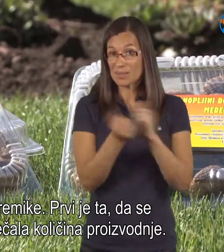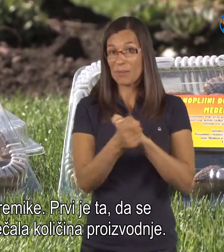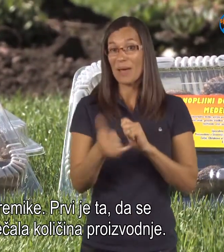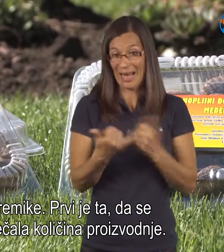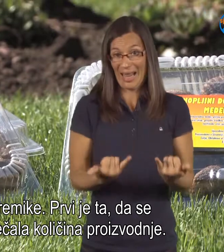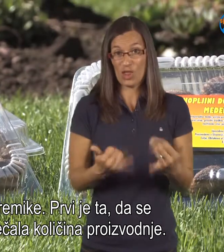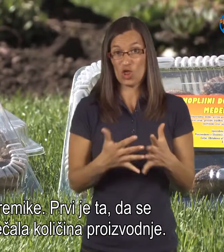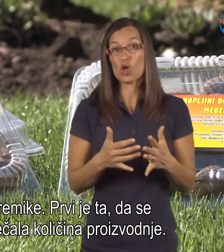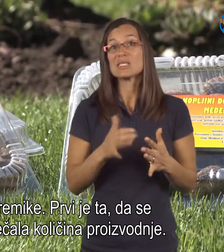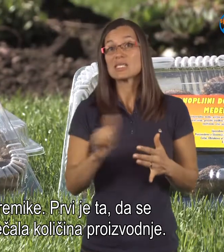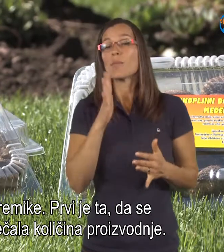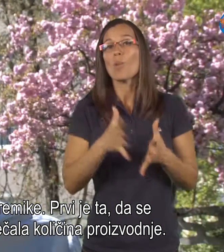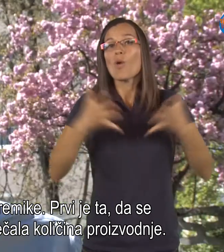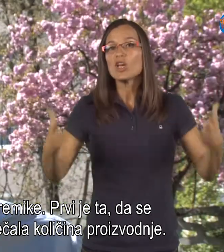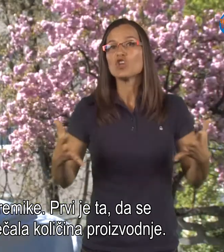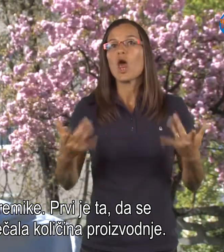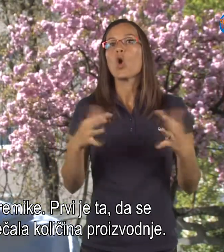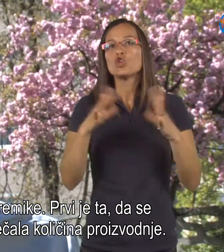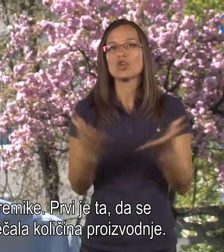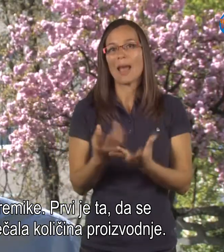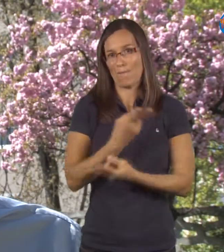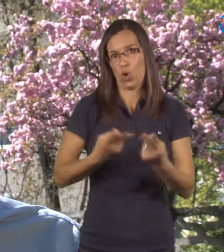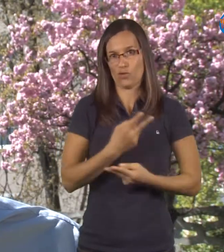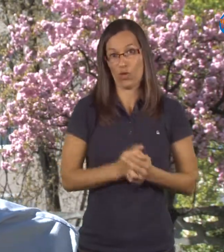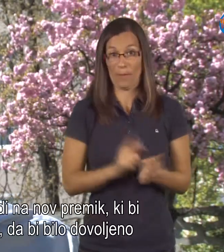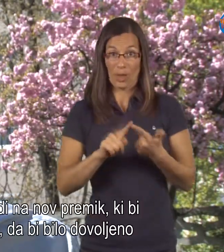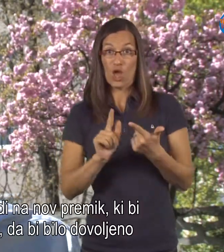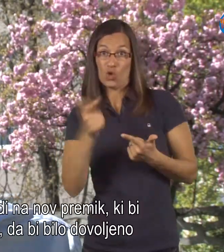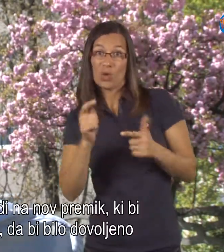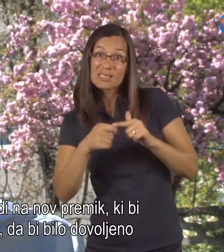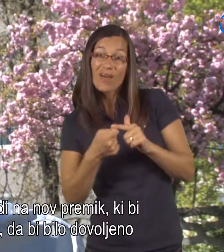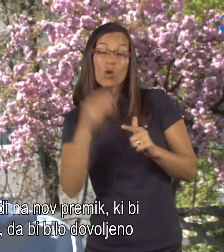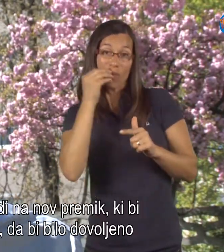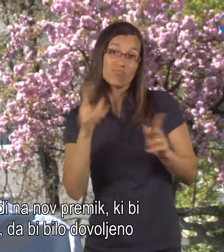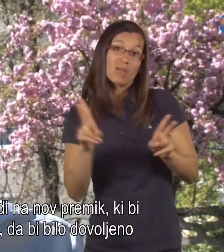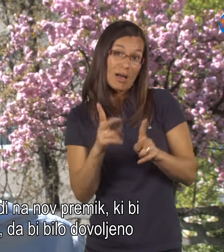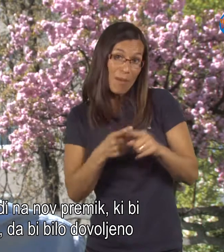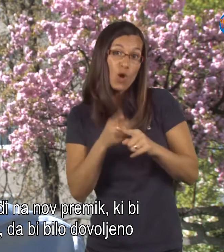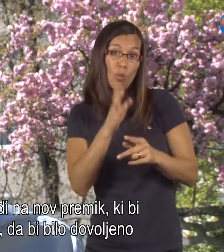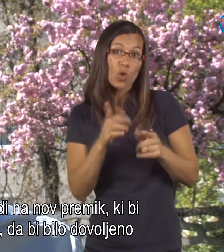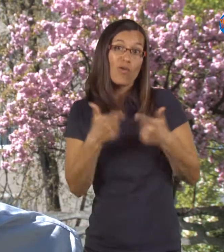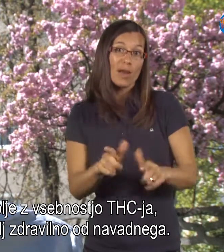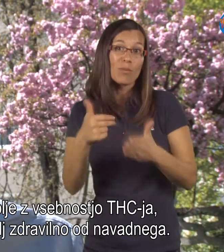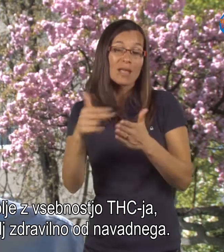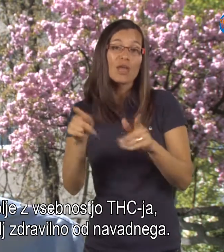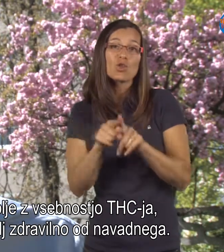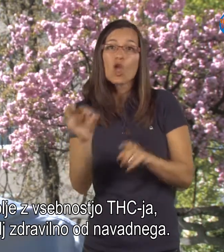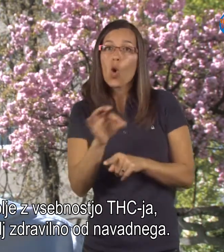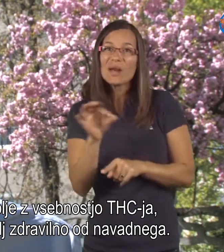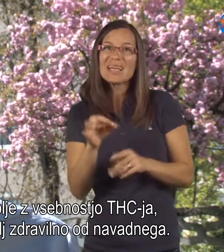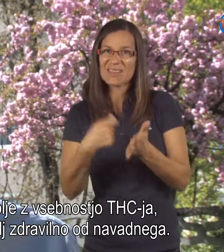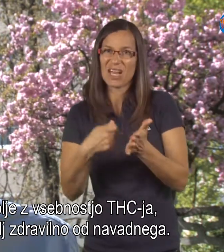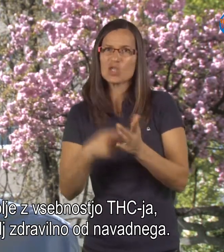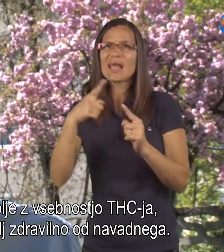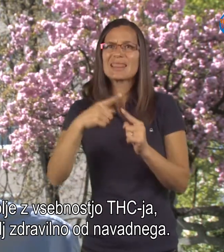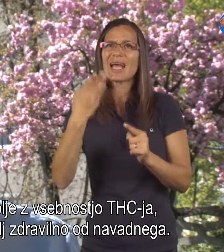Prvi premik je ta, da se bo letos povečala količina proizvodnje. Na drugi premik pa upamo, da bo v kratkem dovoljeno prodajati